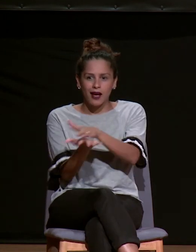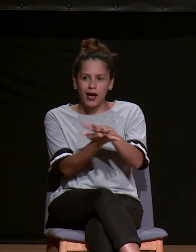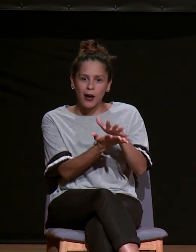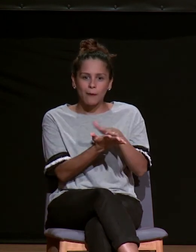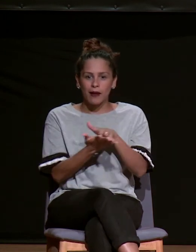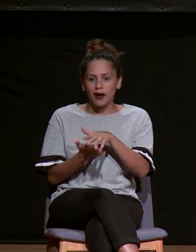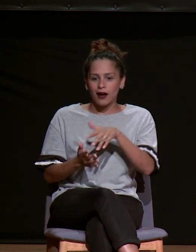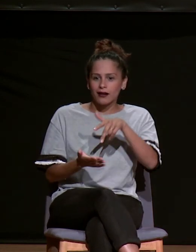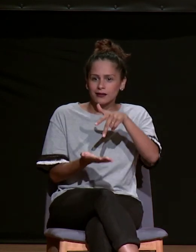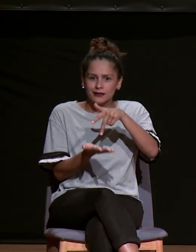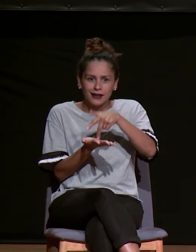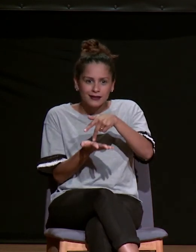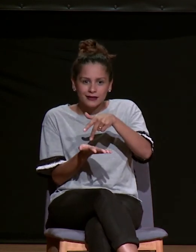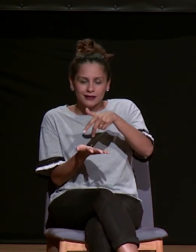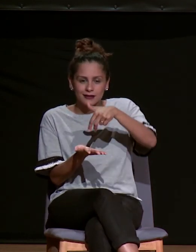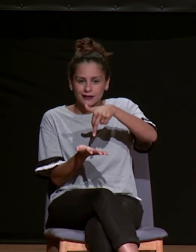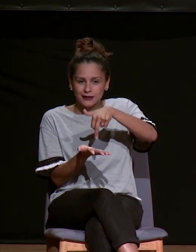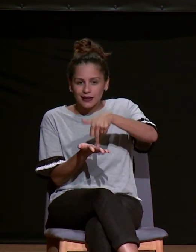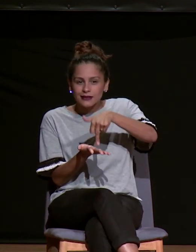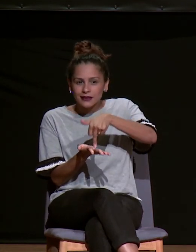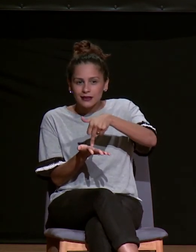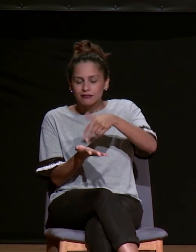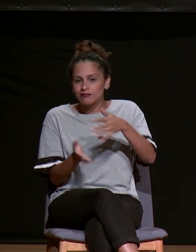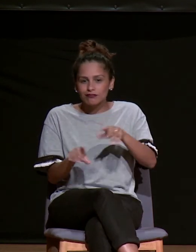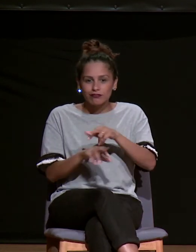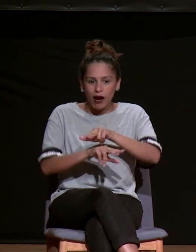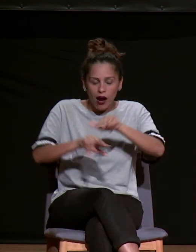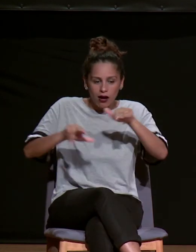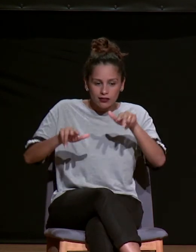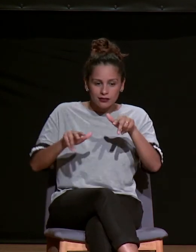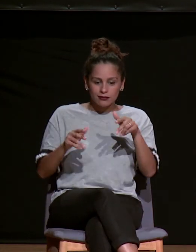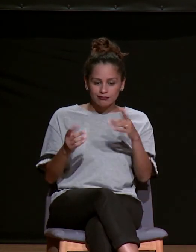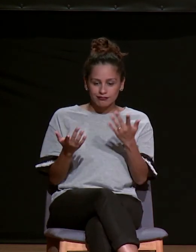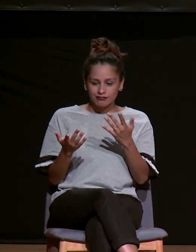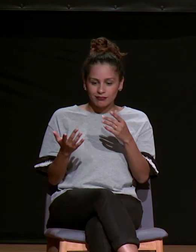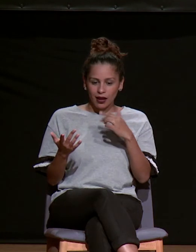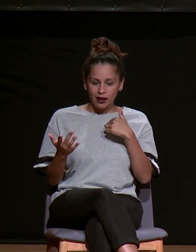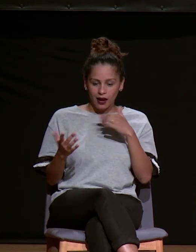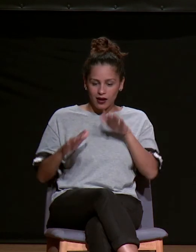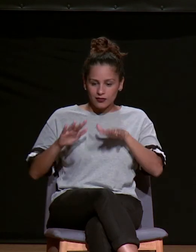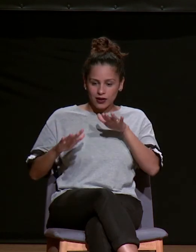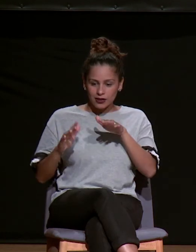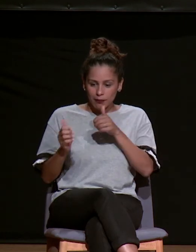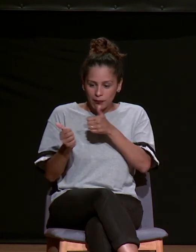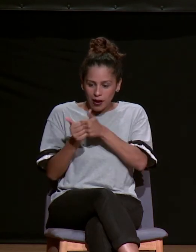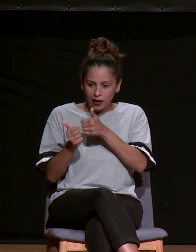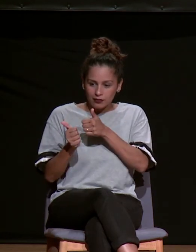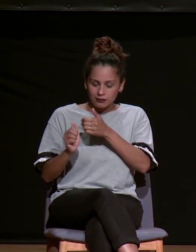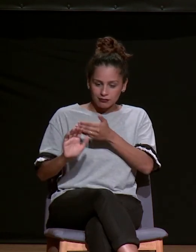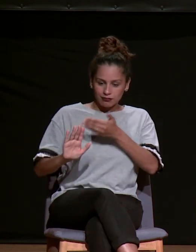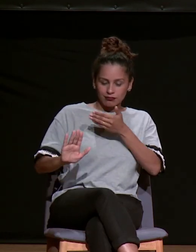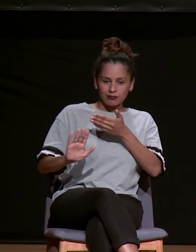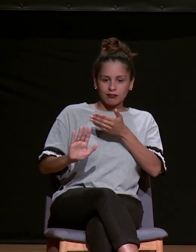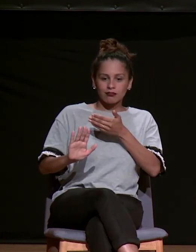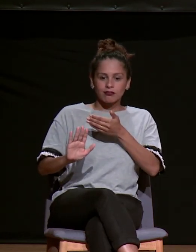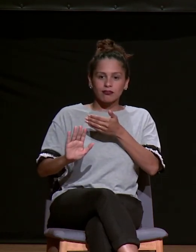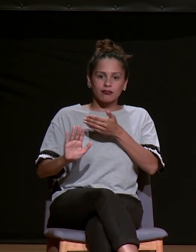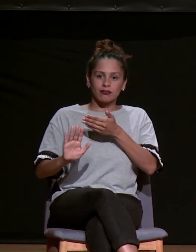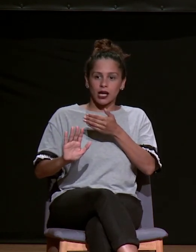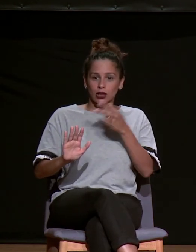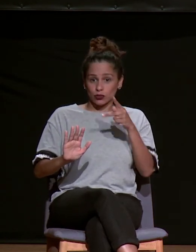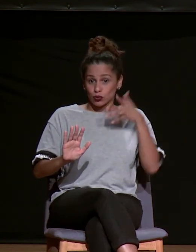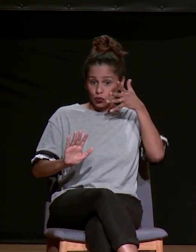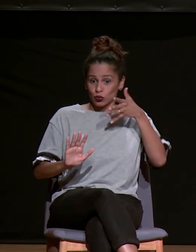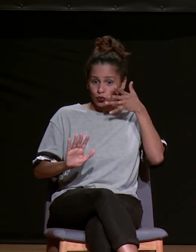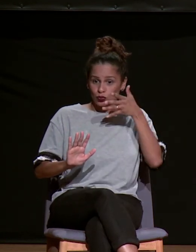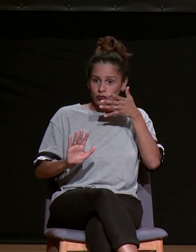Em alguns momentos fica bastante próximo, em outros se afasta em relação à sua fala. Então, eu